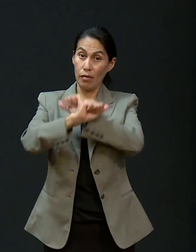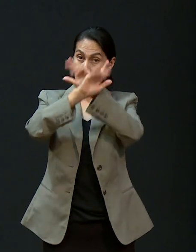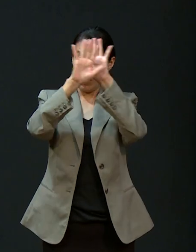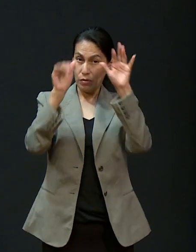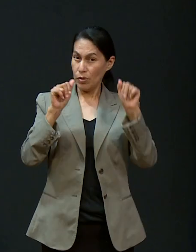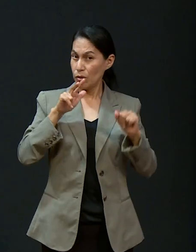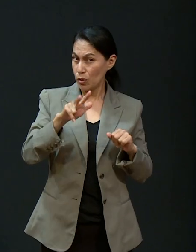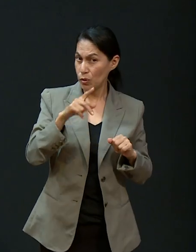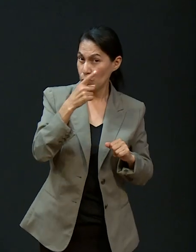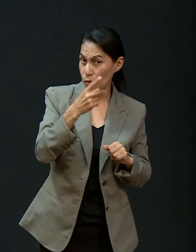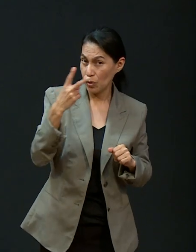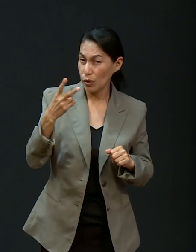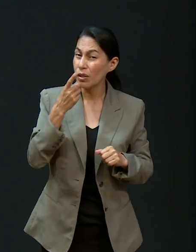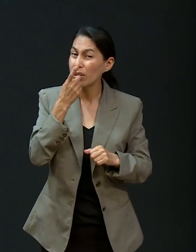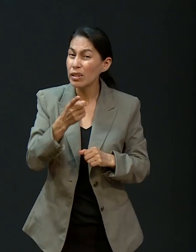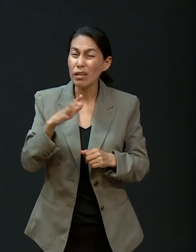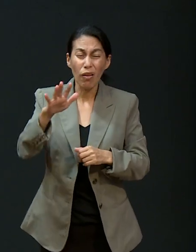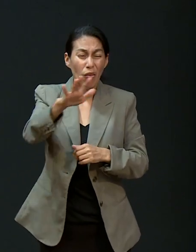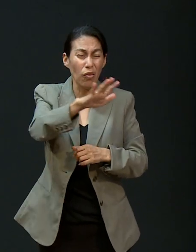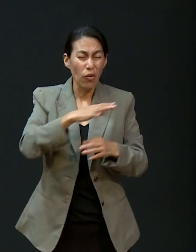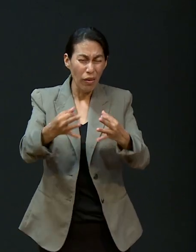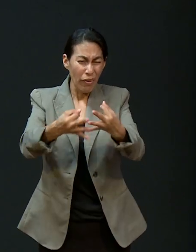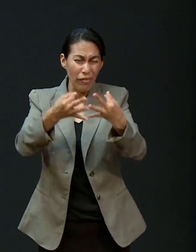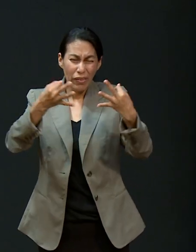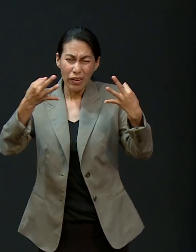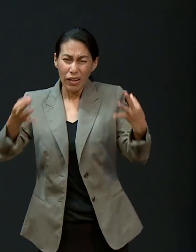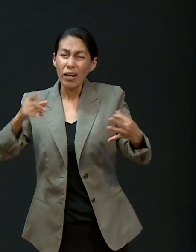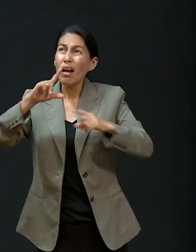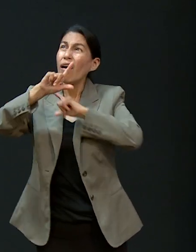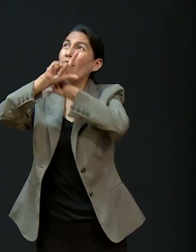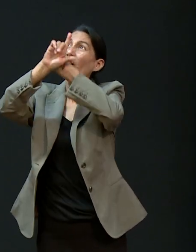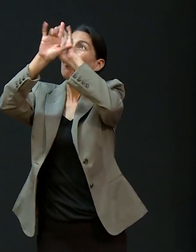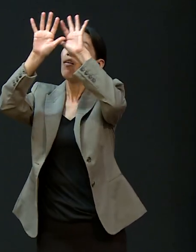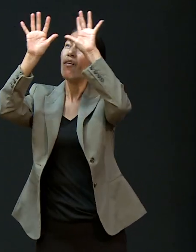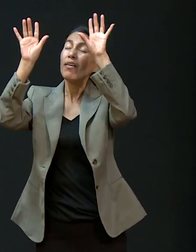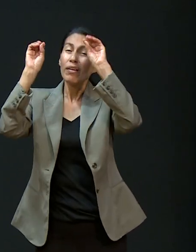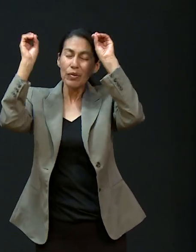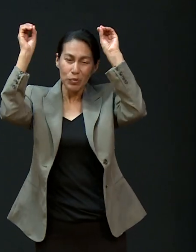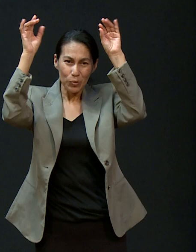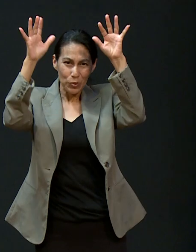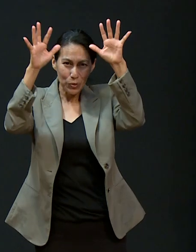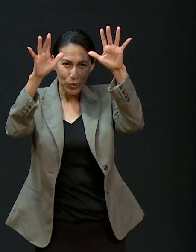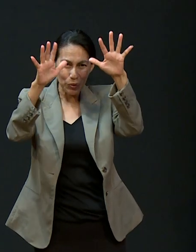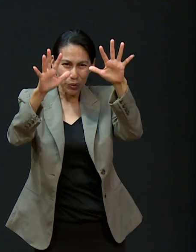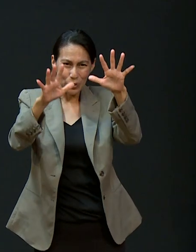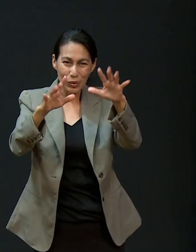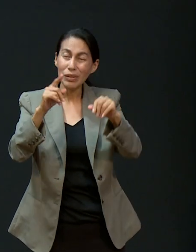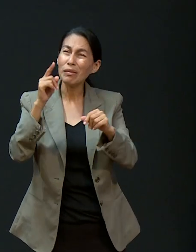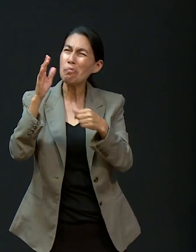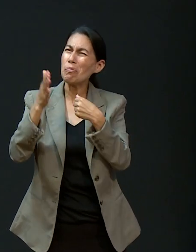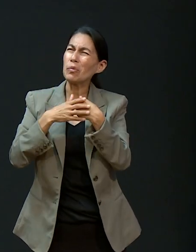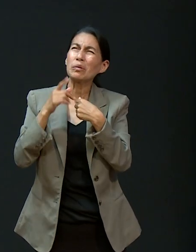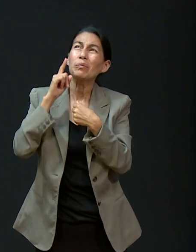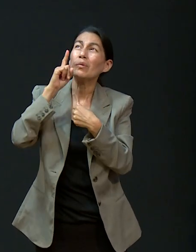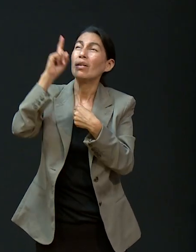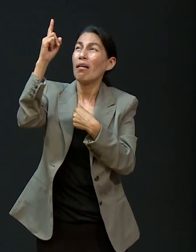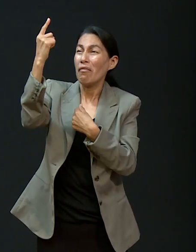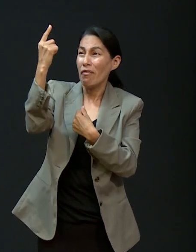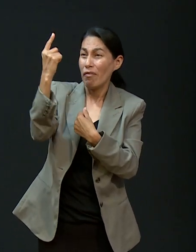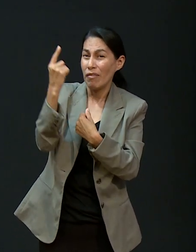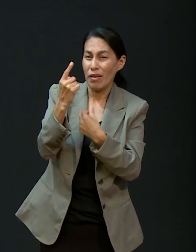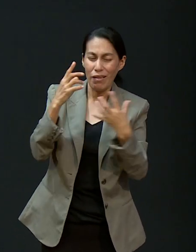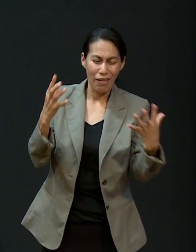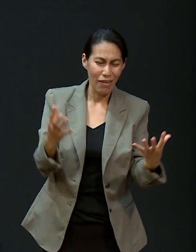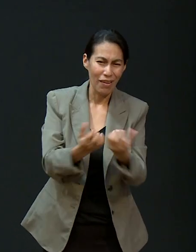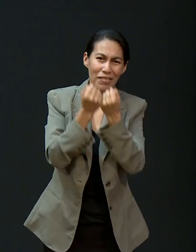visión de Apocalipsis 18, 1 y 2 se cumplirá. La tierra será llena con la gloria de Dios. Y Él vendrá muy